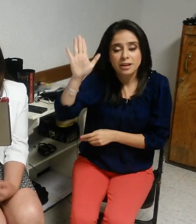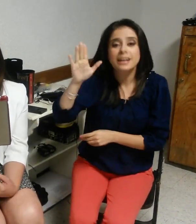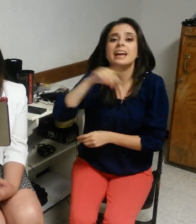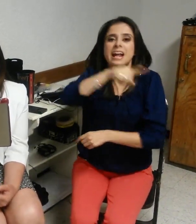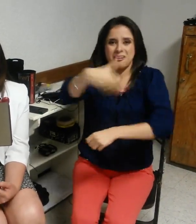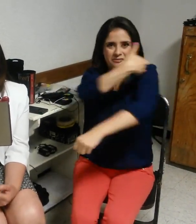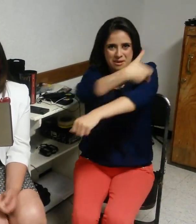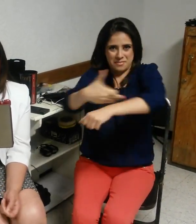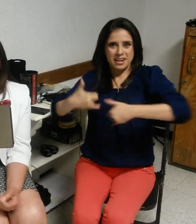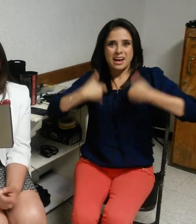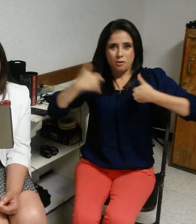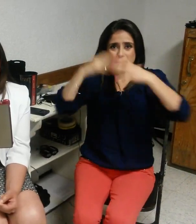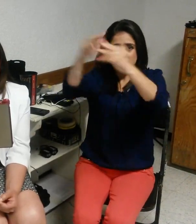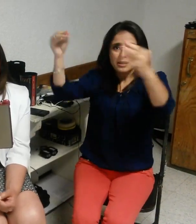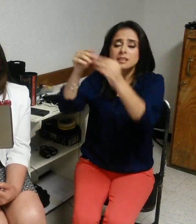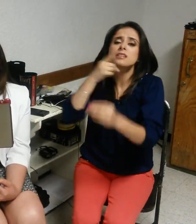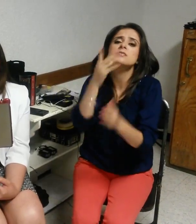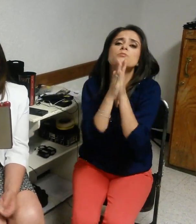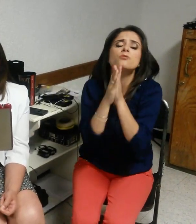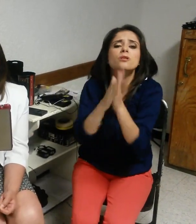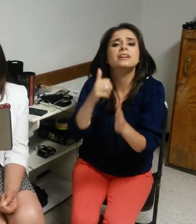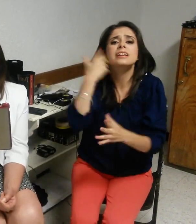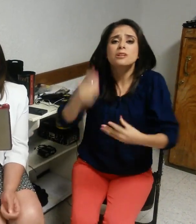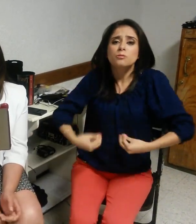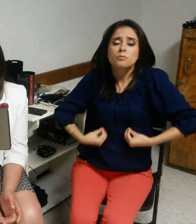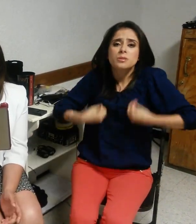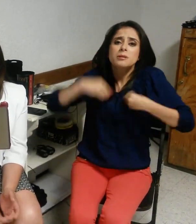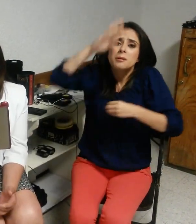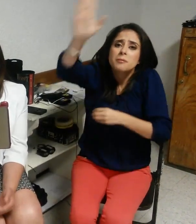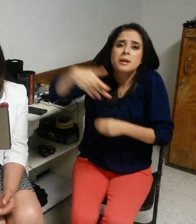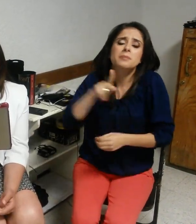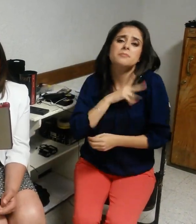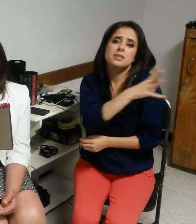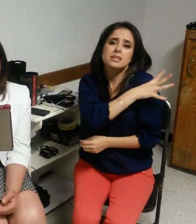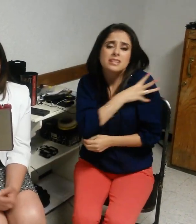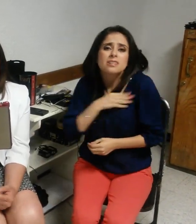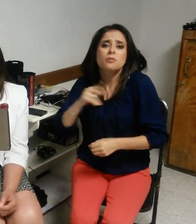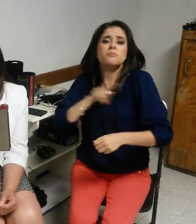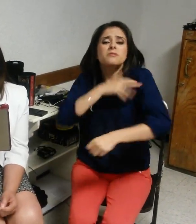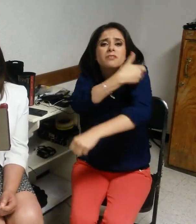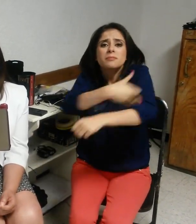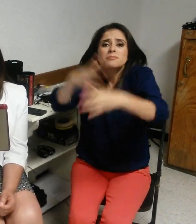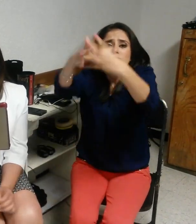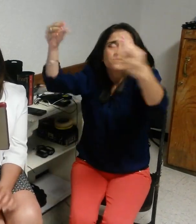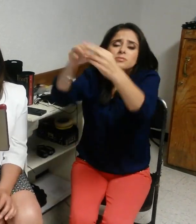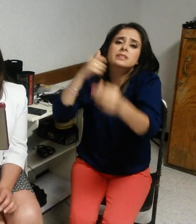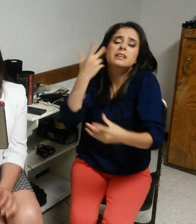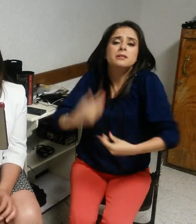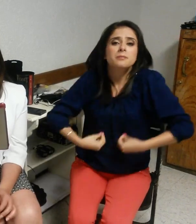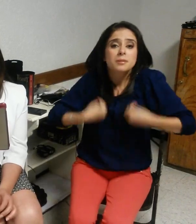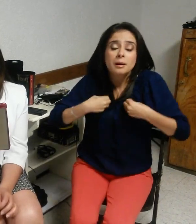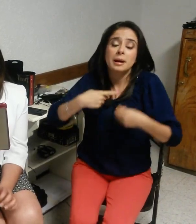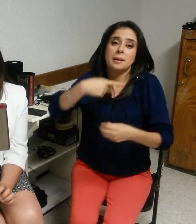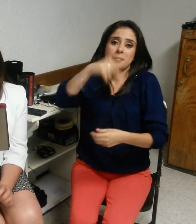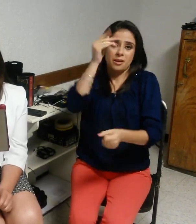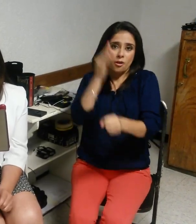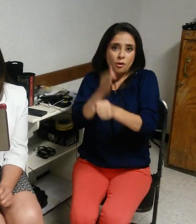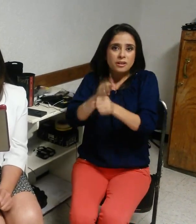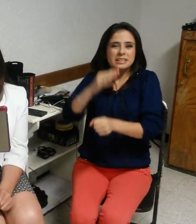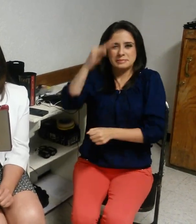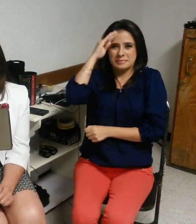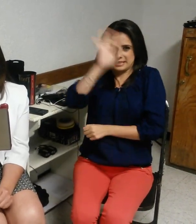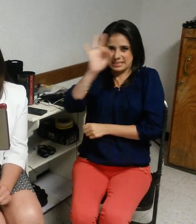esperan recuperarlos con vida y denuncian que están en manos de la policía. Mientras tanto, siguen las sospechas contra el